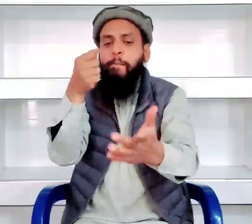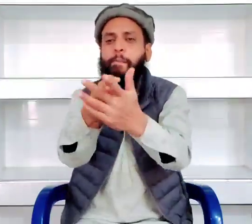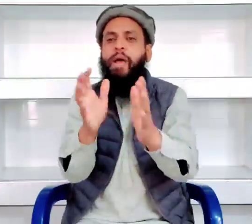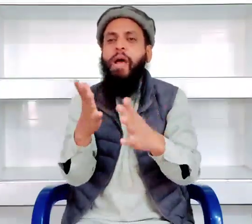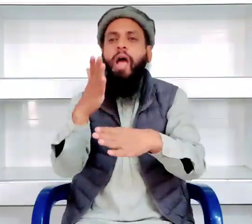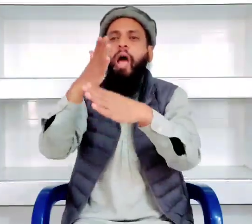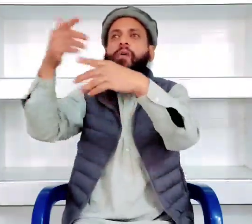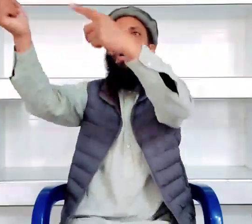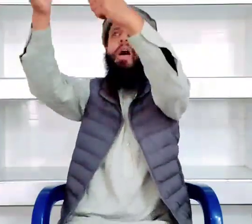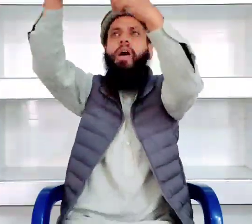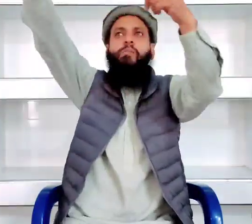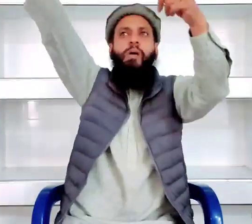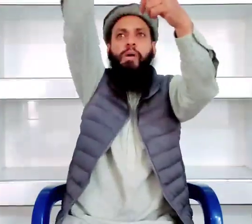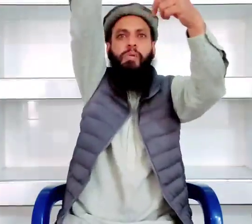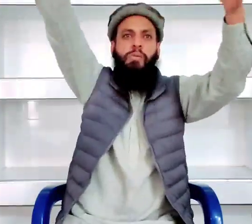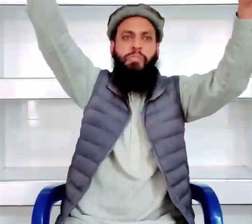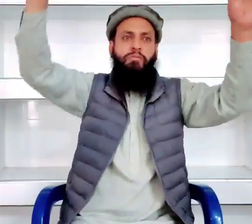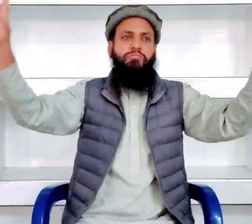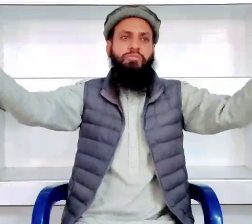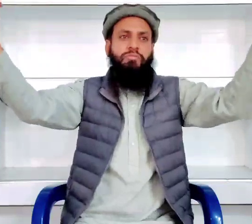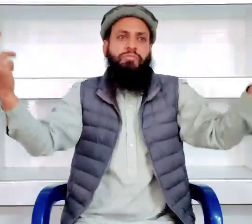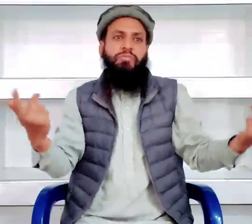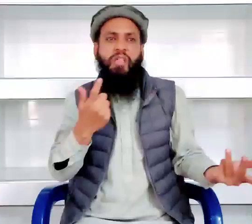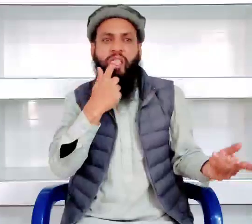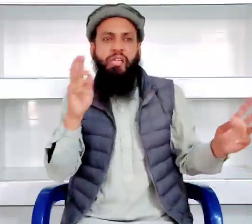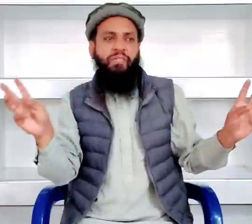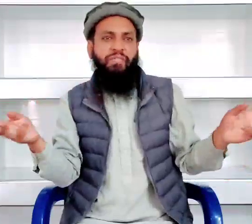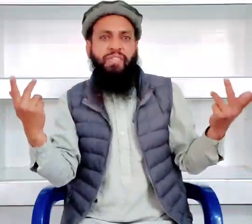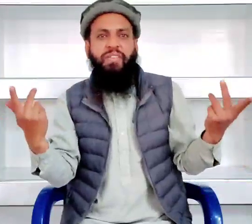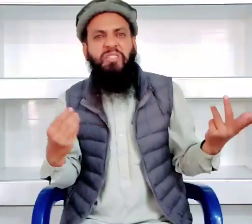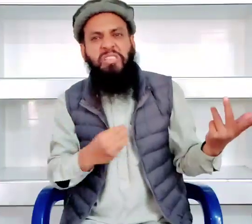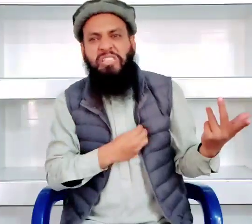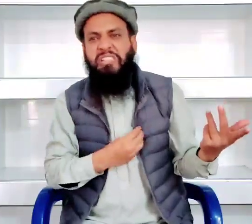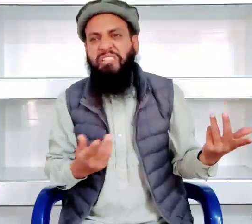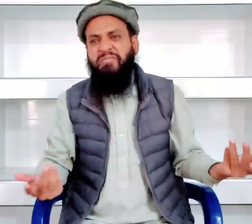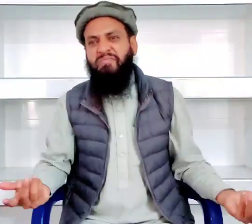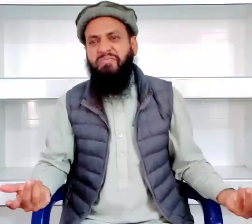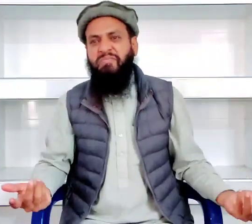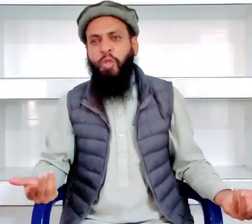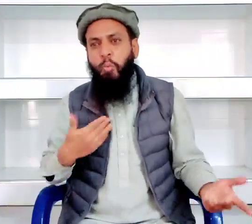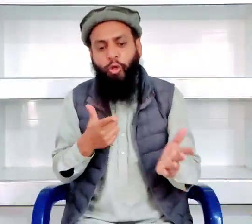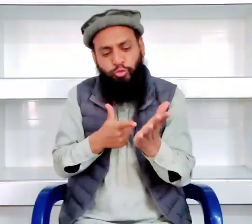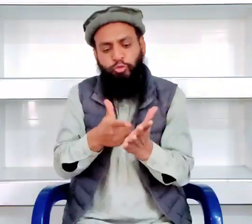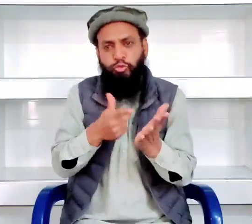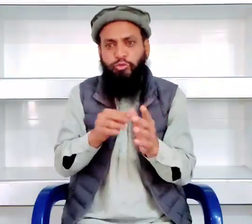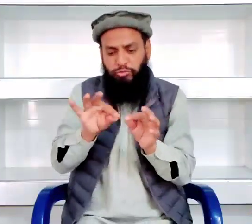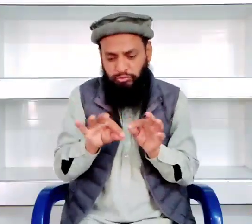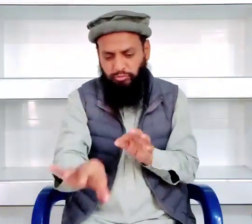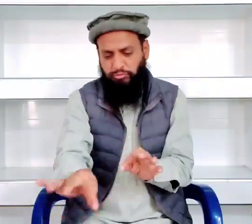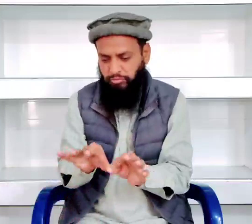ਤੇ ਇਹਦੇ ਨੁਕਸਾਨ ਕਿਹਨੂੰ ਹੋਇਆ ਮਿਹਨਤ ਕਰਨ ਵਾਲੇ ਕਿਸਾਨ ਨੂੰ ਇਸ ਵਾਸਤੇ ਨਬੀ ਪਾਕ ਨੇ ਫਰਮਾਇਆ ਨਹੀਂ ਉਹਦਾ ਮਾਲ